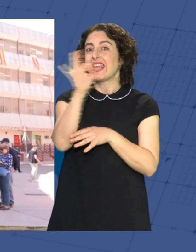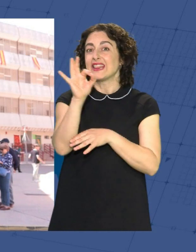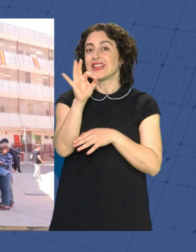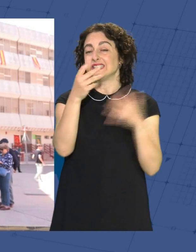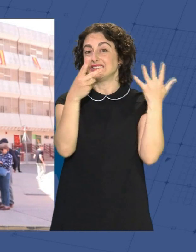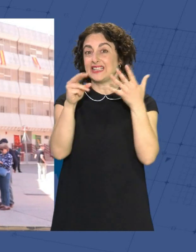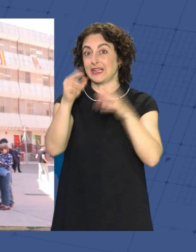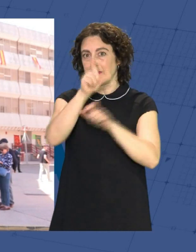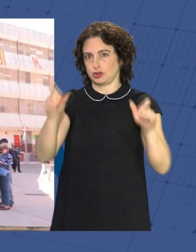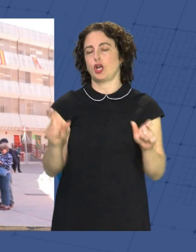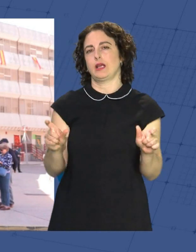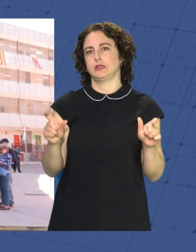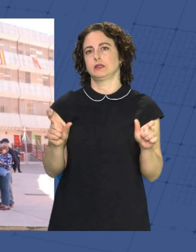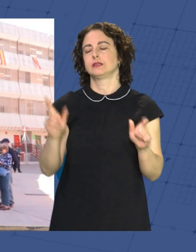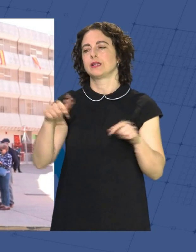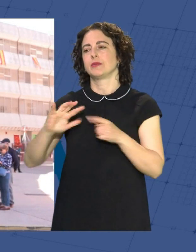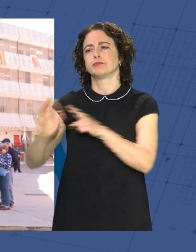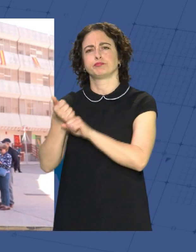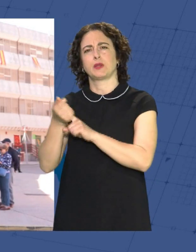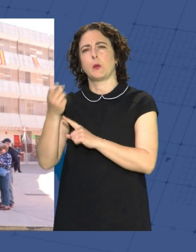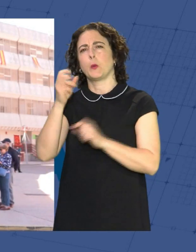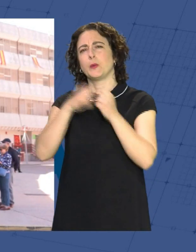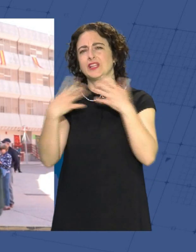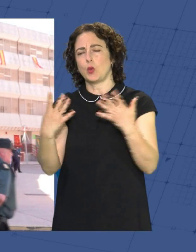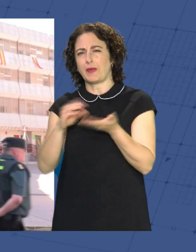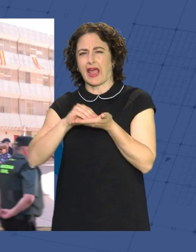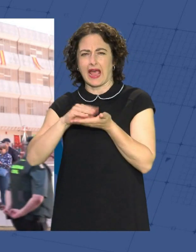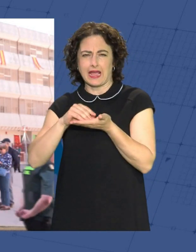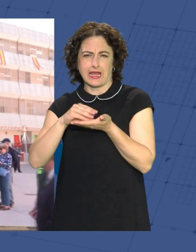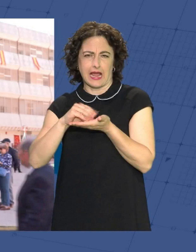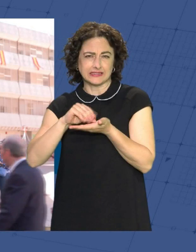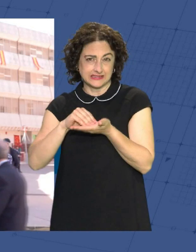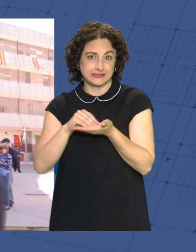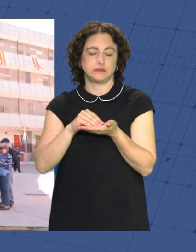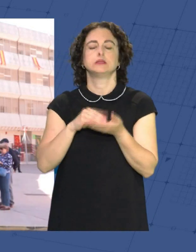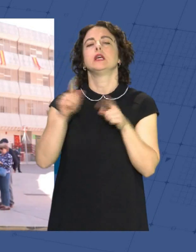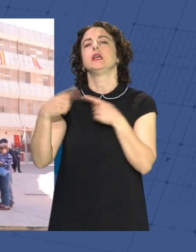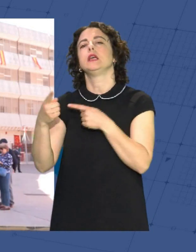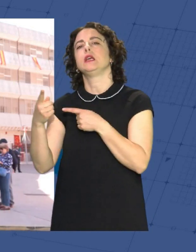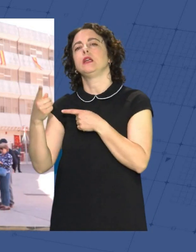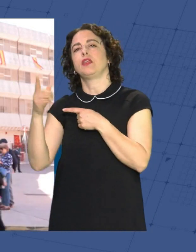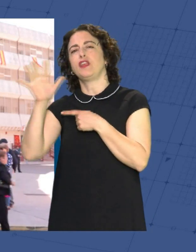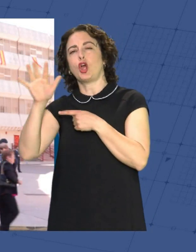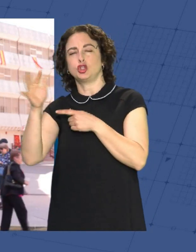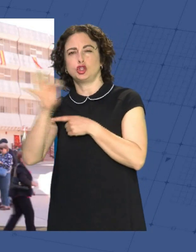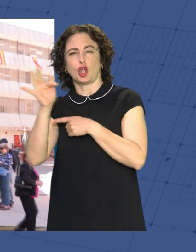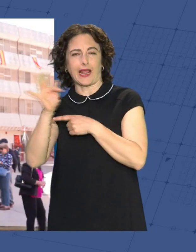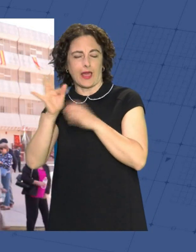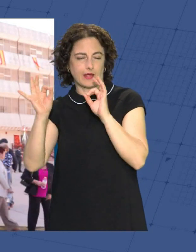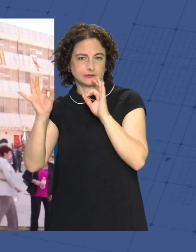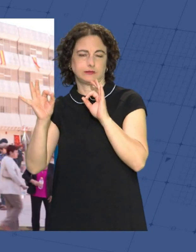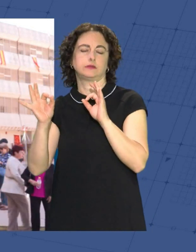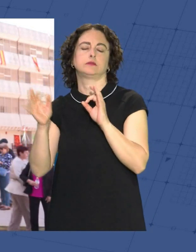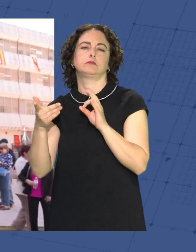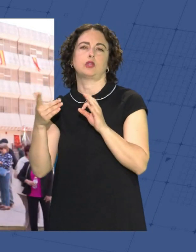personas y se han incautado 29 toneladas de hachís y 5 toneladas de cocaína. Es decir, una actuación importantísima y vamos a